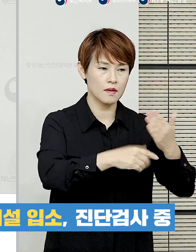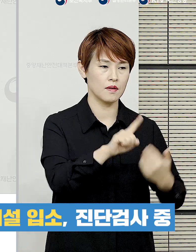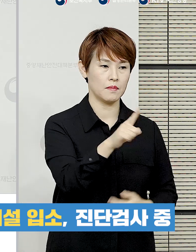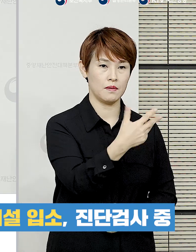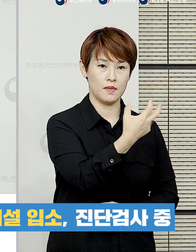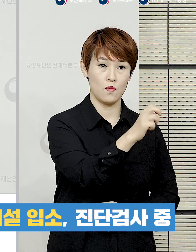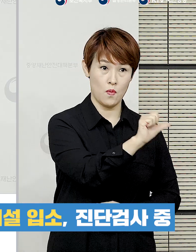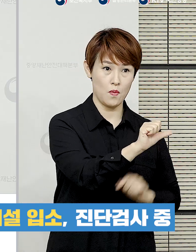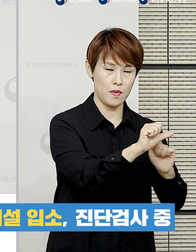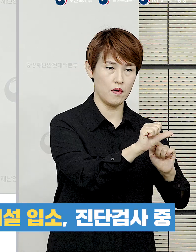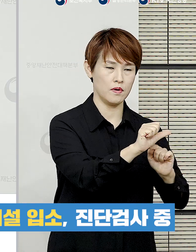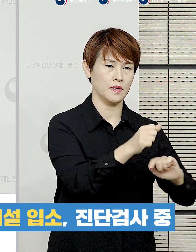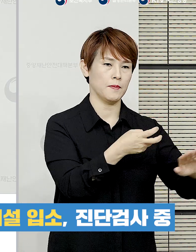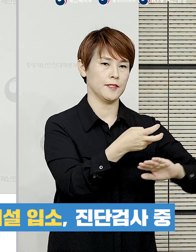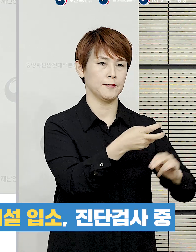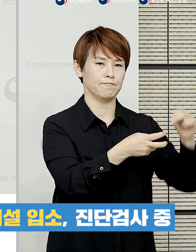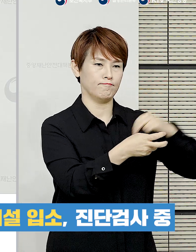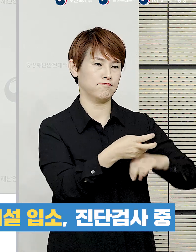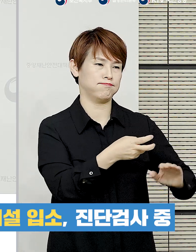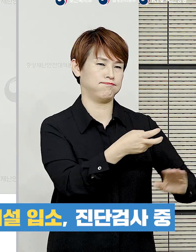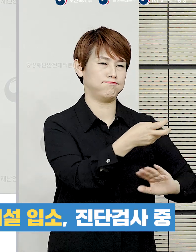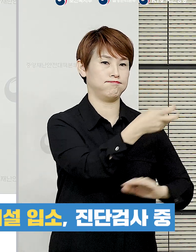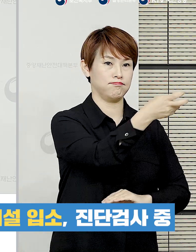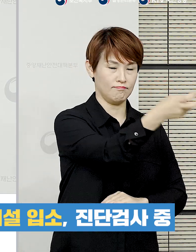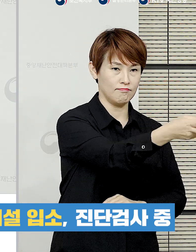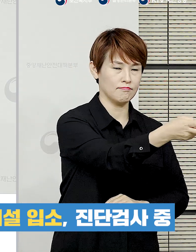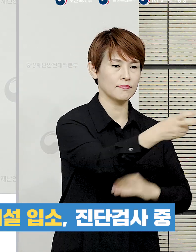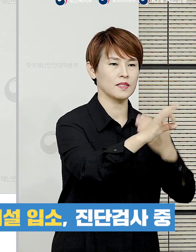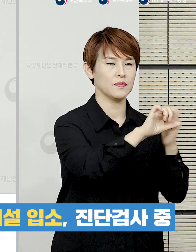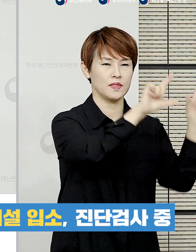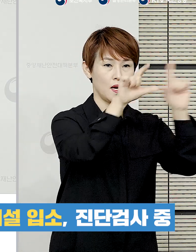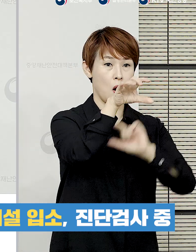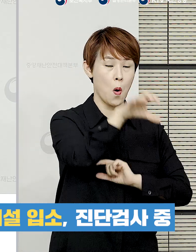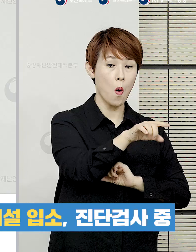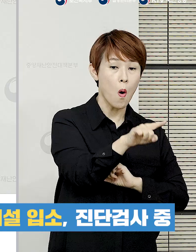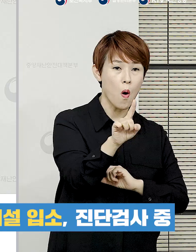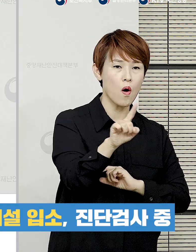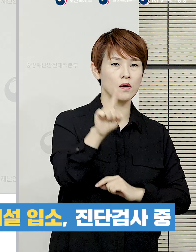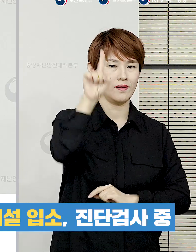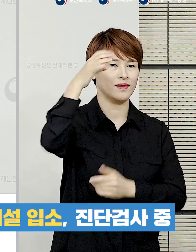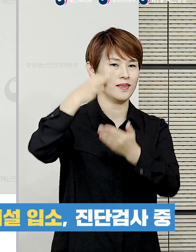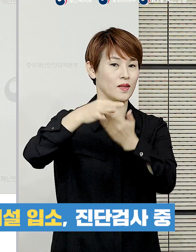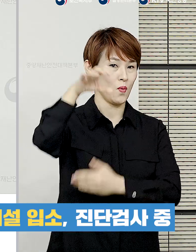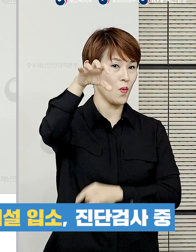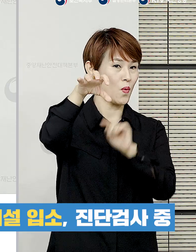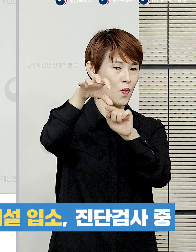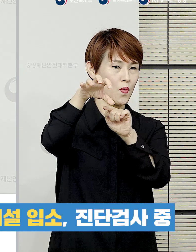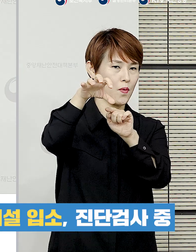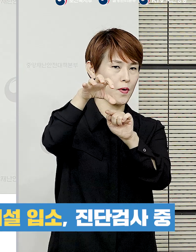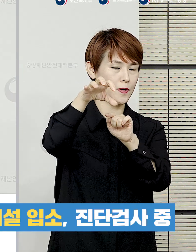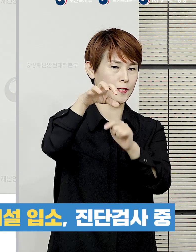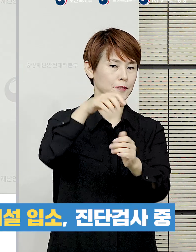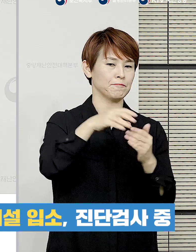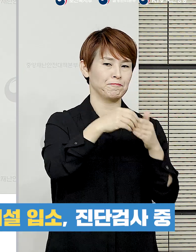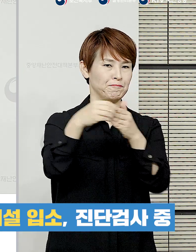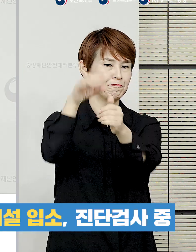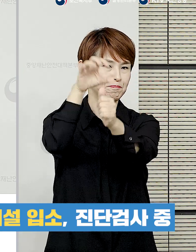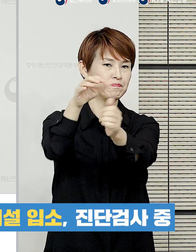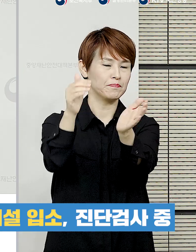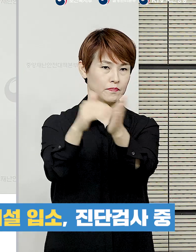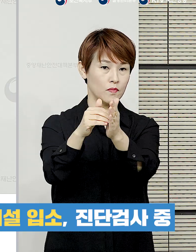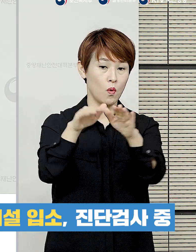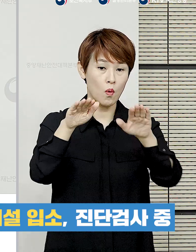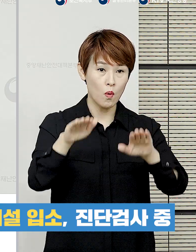나머지 185명은 전세 버스를 타고 이동하여 재외국민 임시생활시설인 천안 우정공무원교육원에